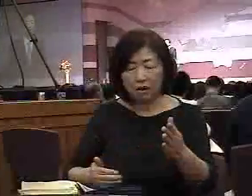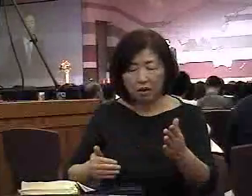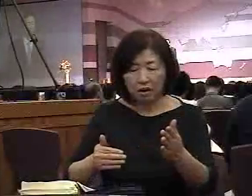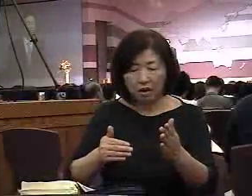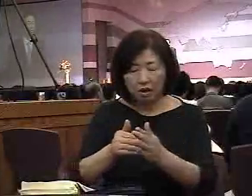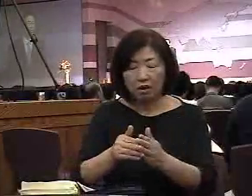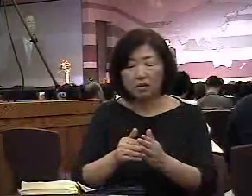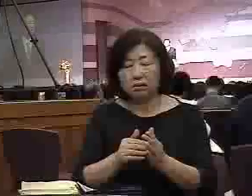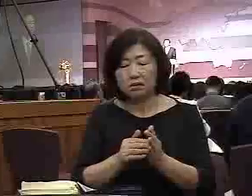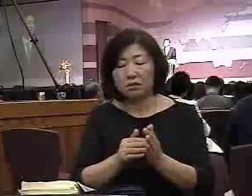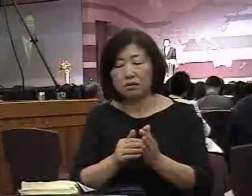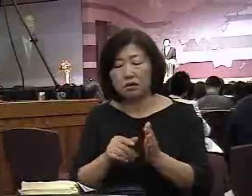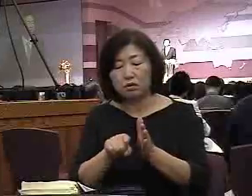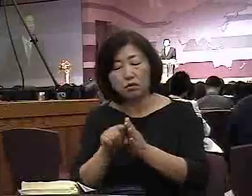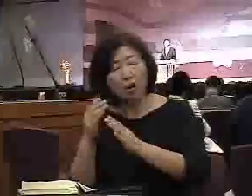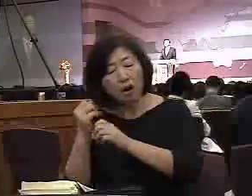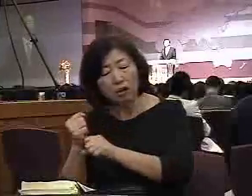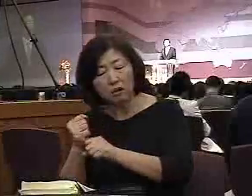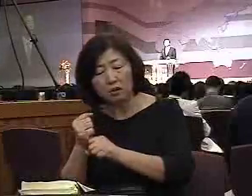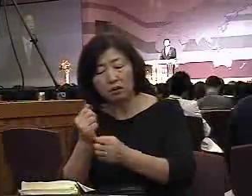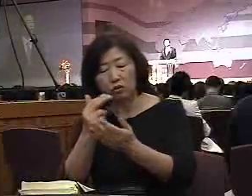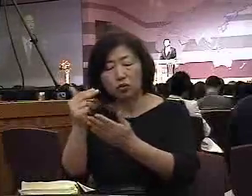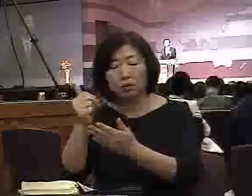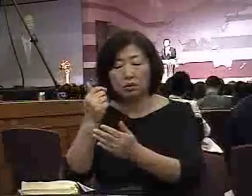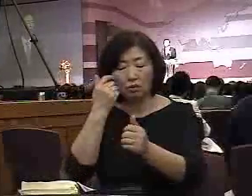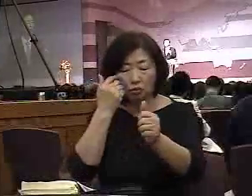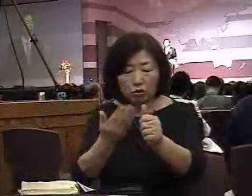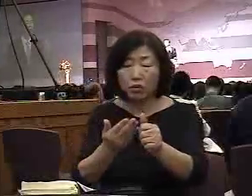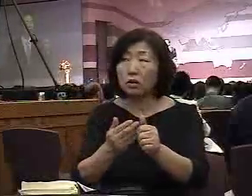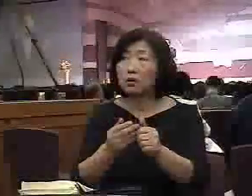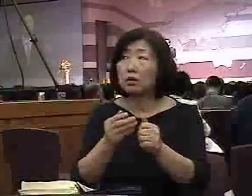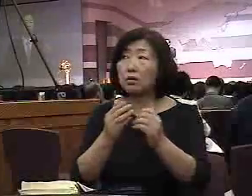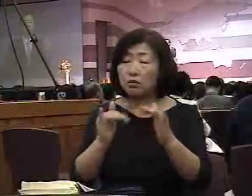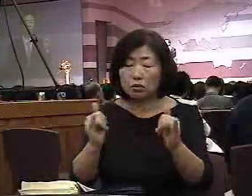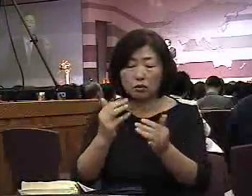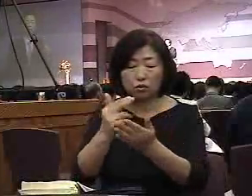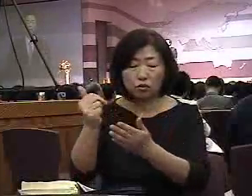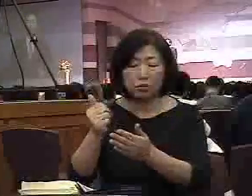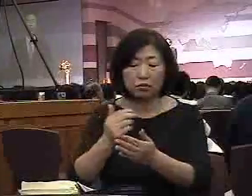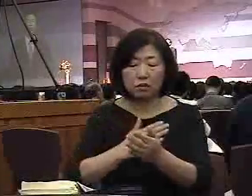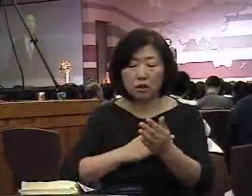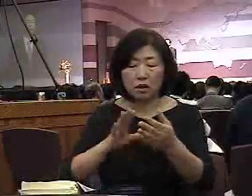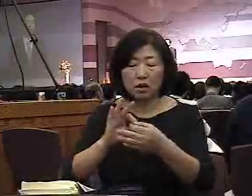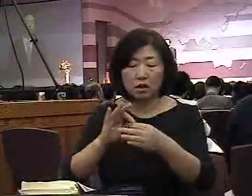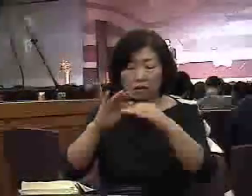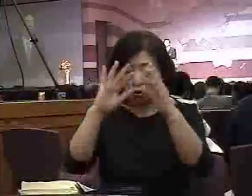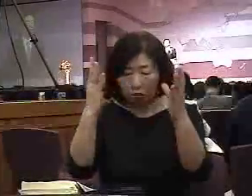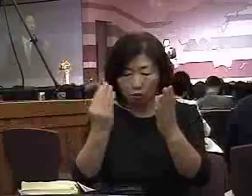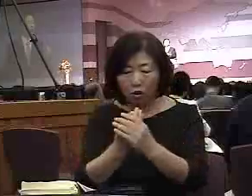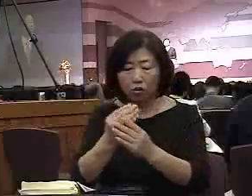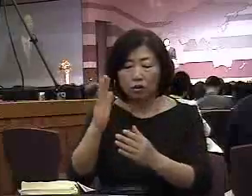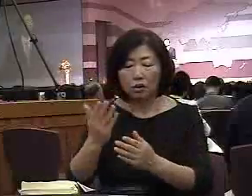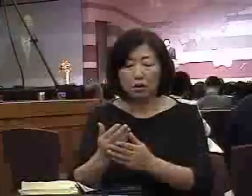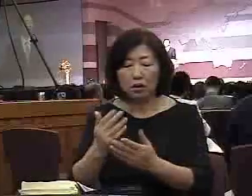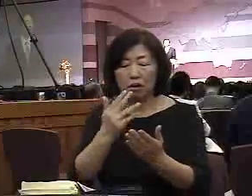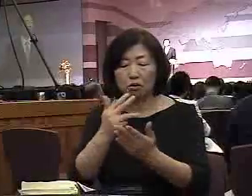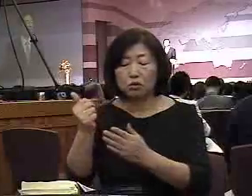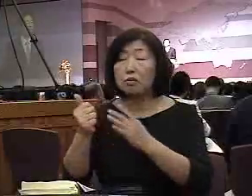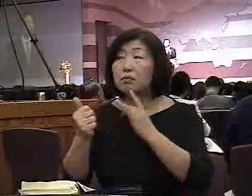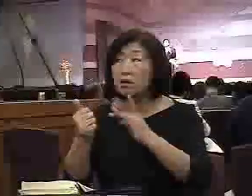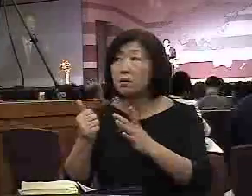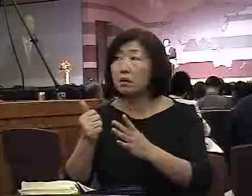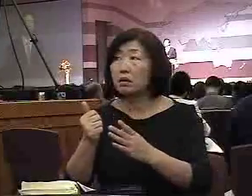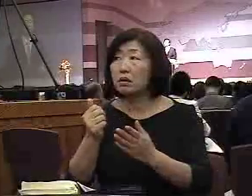주님께서 물어보신다는 것입니다. 바로 그런 물음에 주님은 나의 전부가 되십니다. 주님밖에